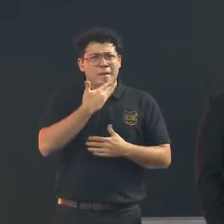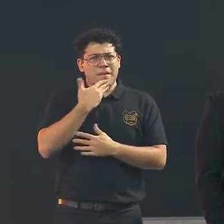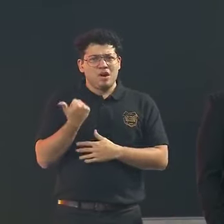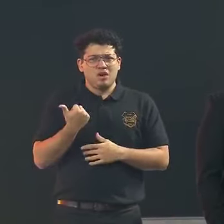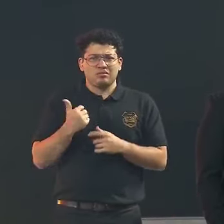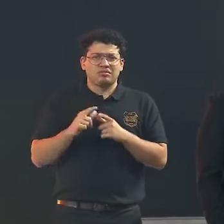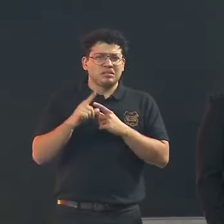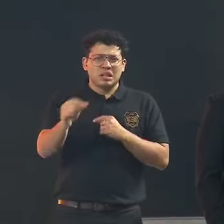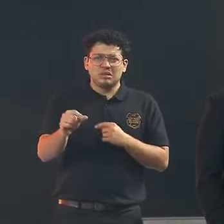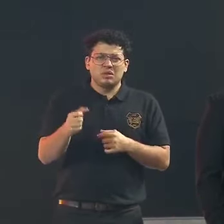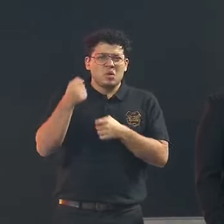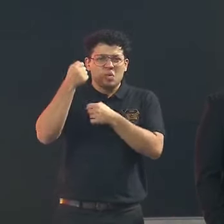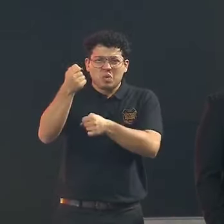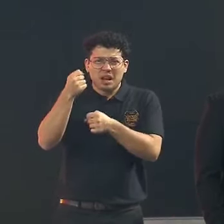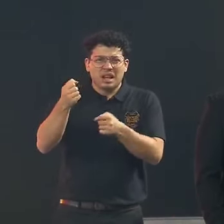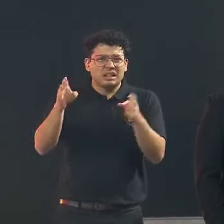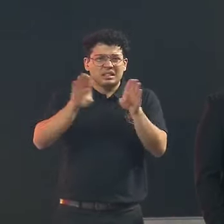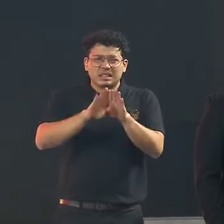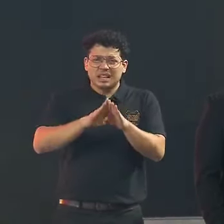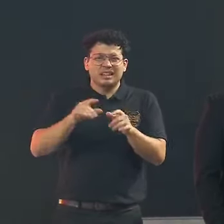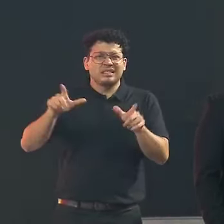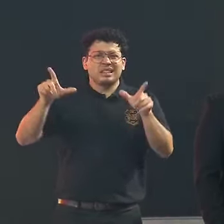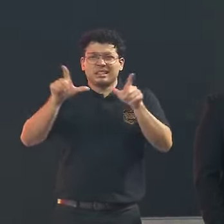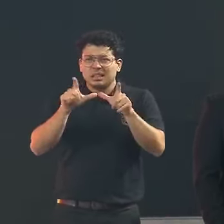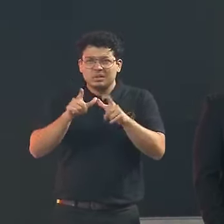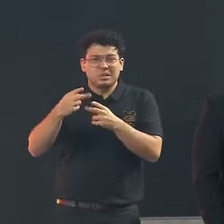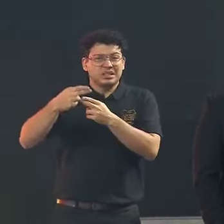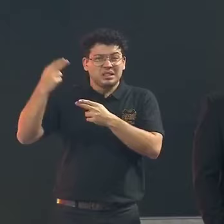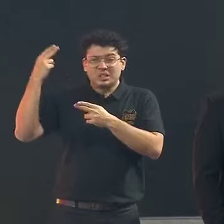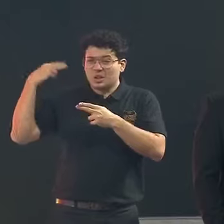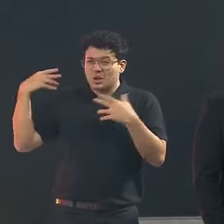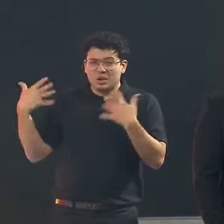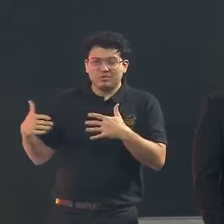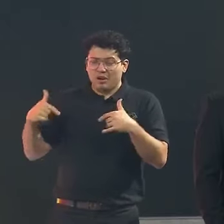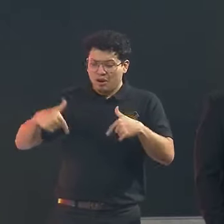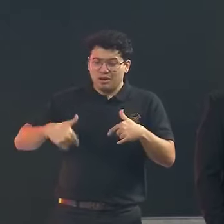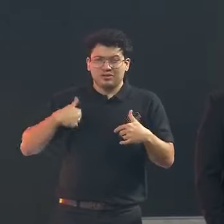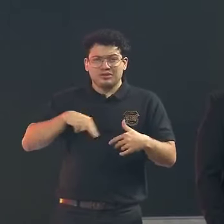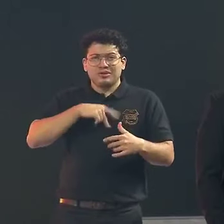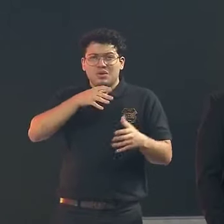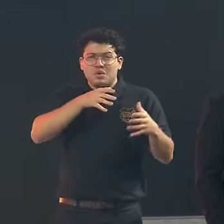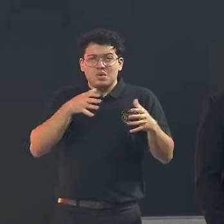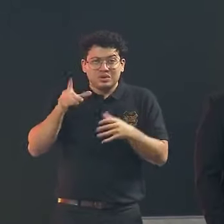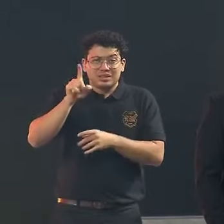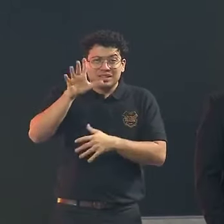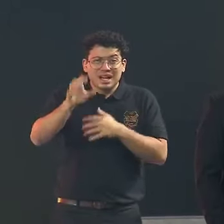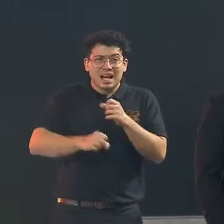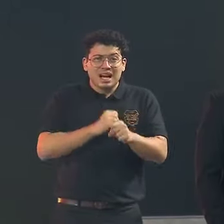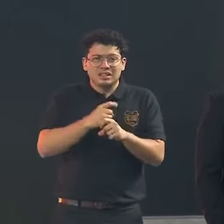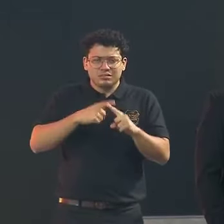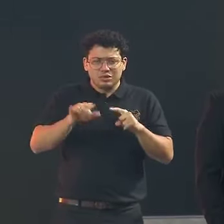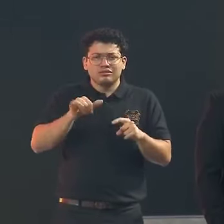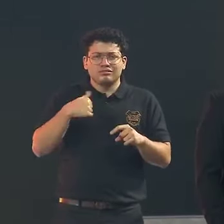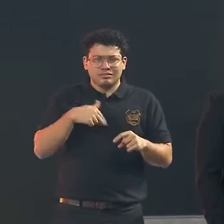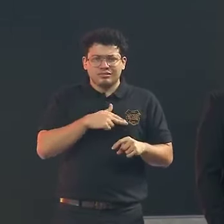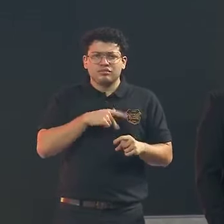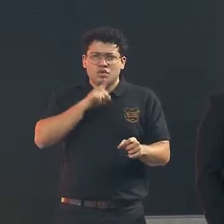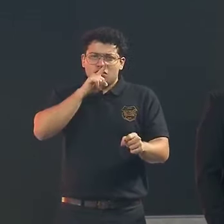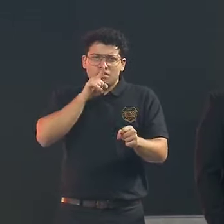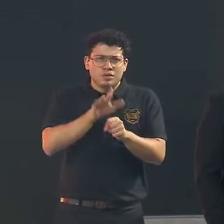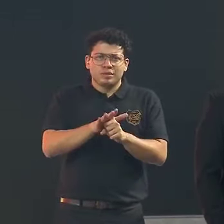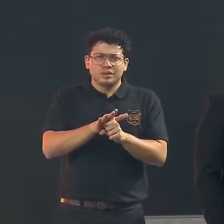huelgas, títulos y grandes historias. Hoy somos centenarios y lo celebramos, pero también nos comprometemos.